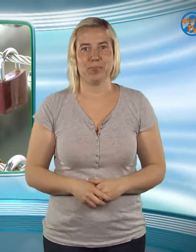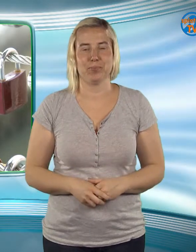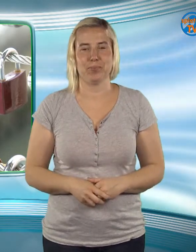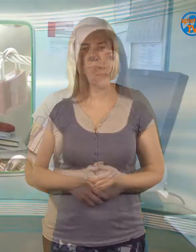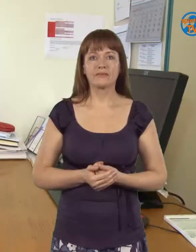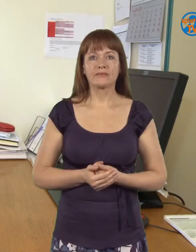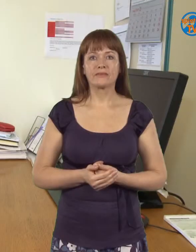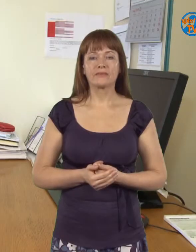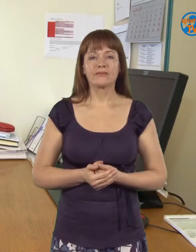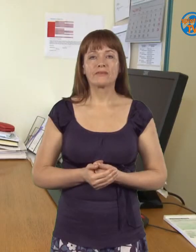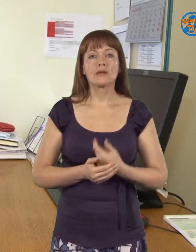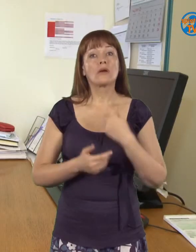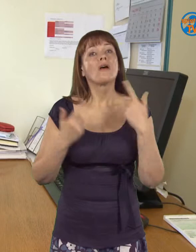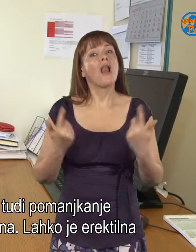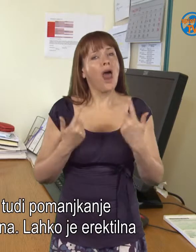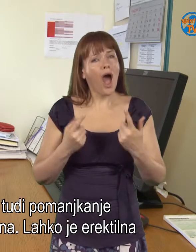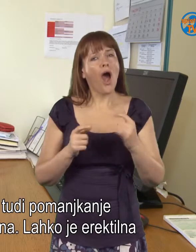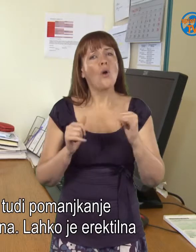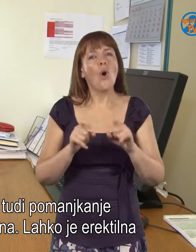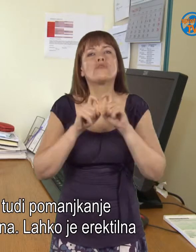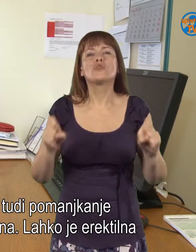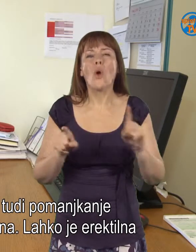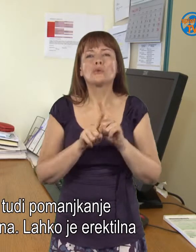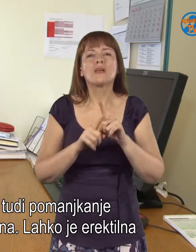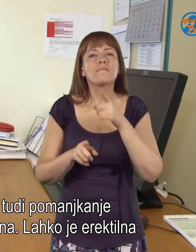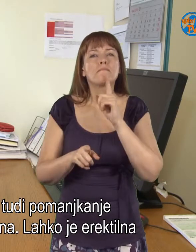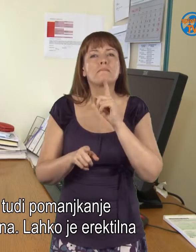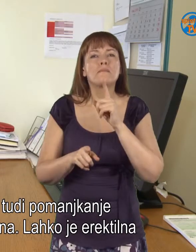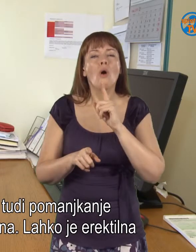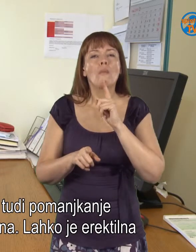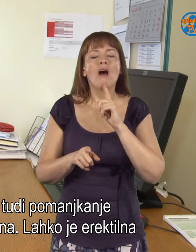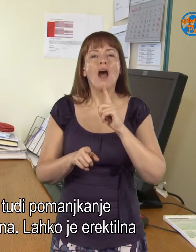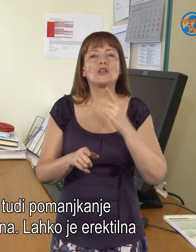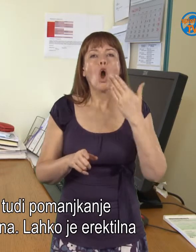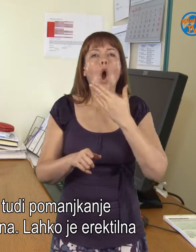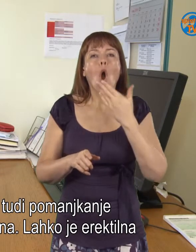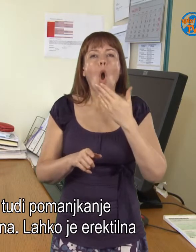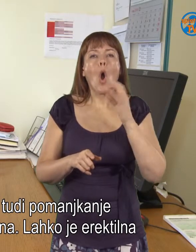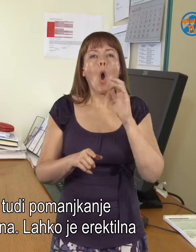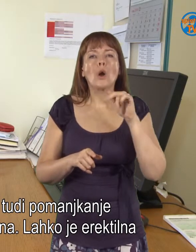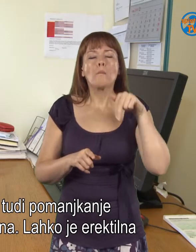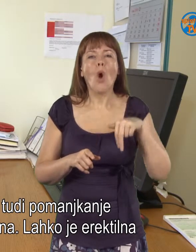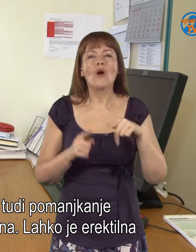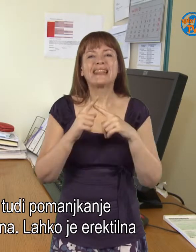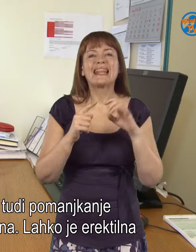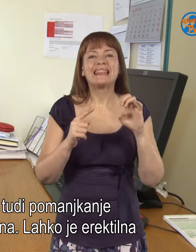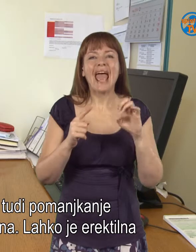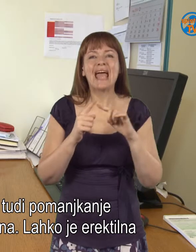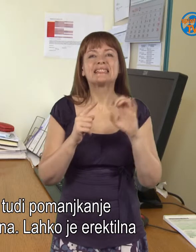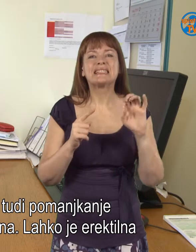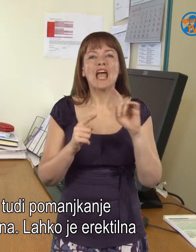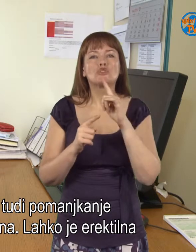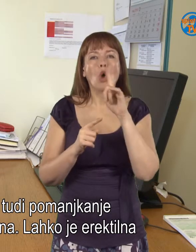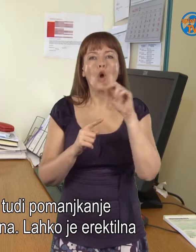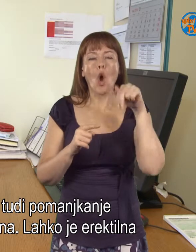zdravnika. Lahko je razlog tudi pomanjkanje hormona testosterona,